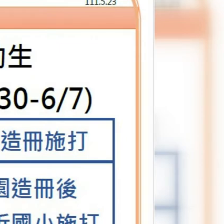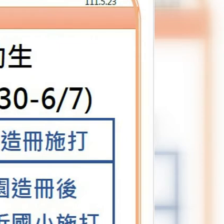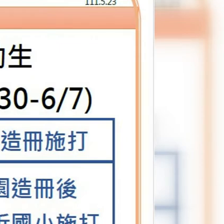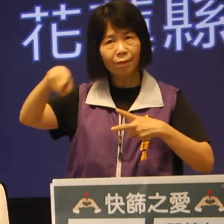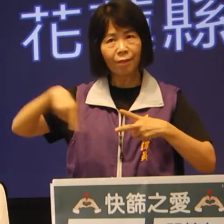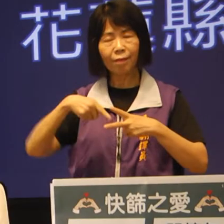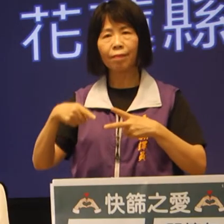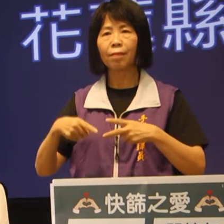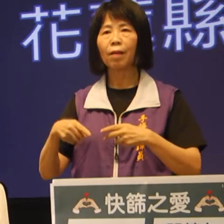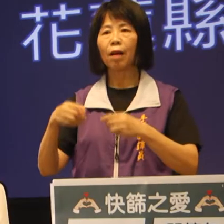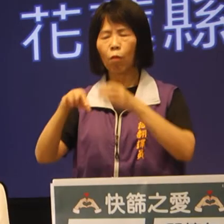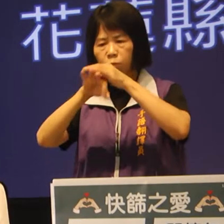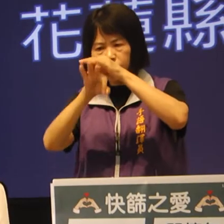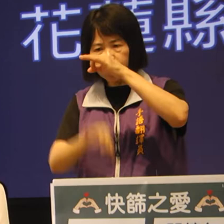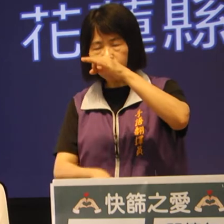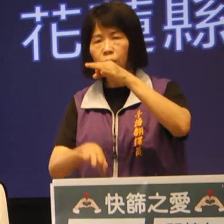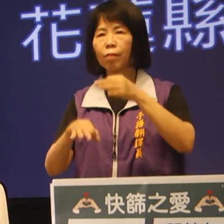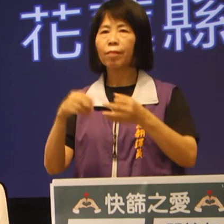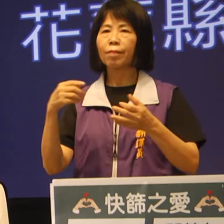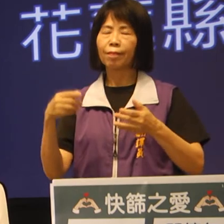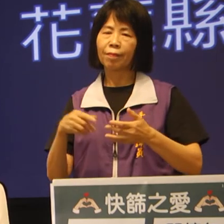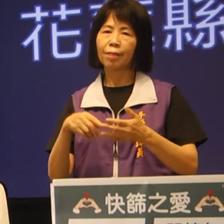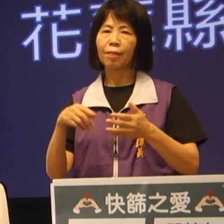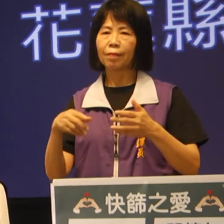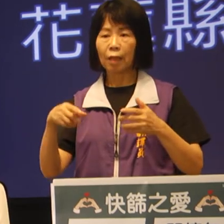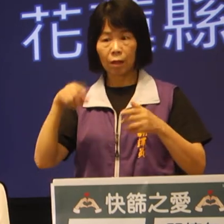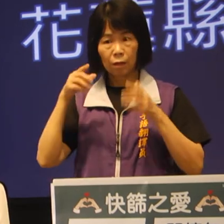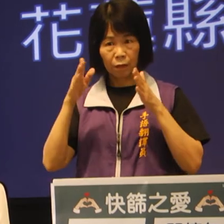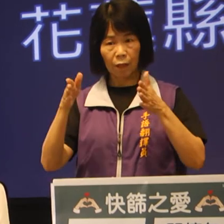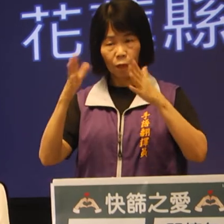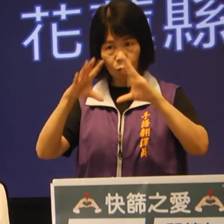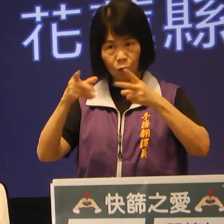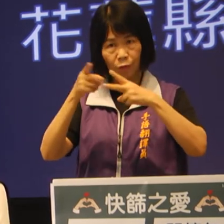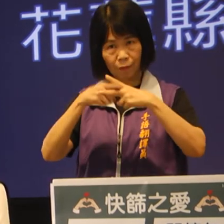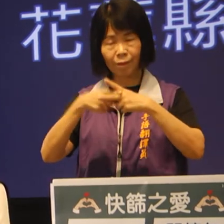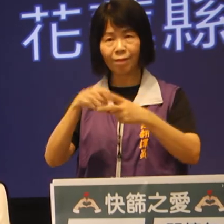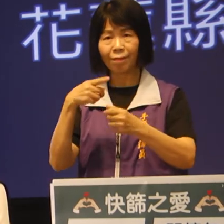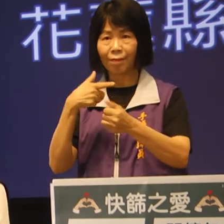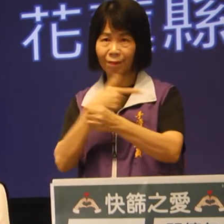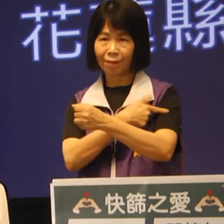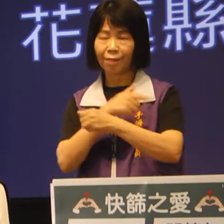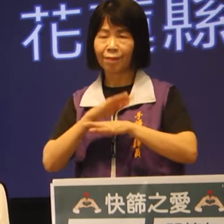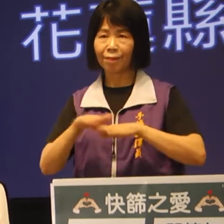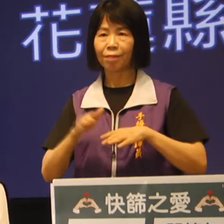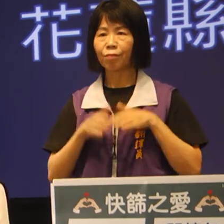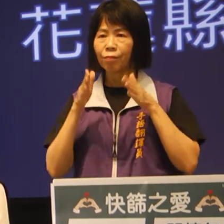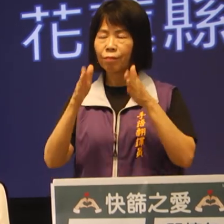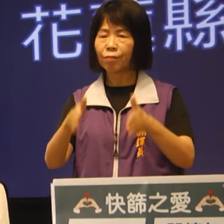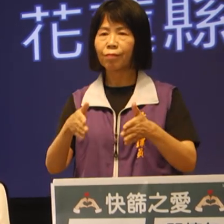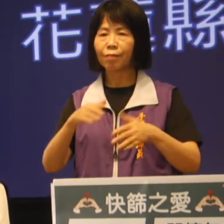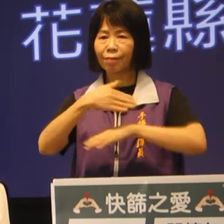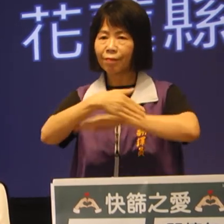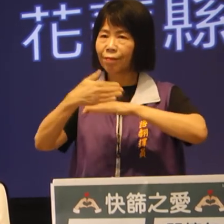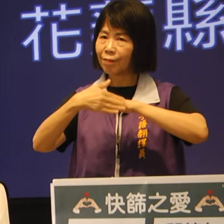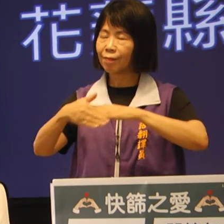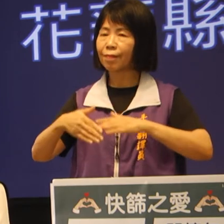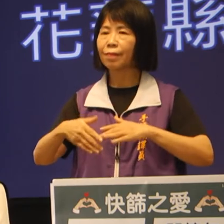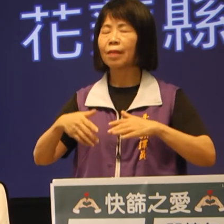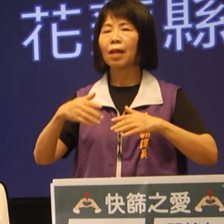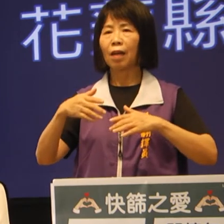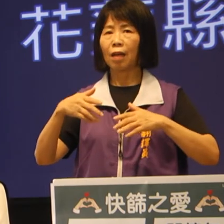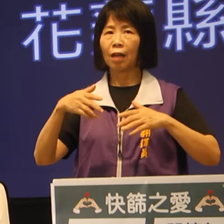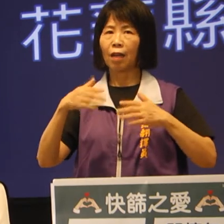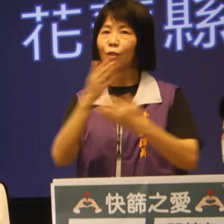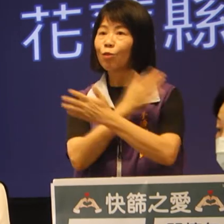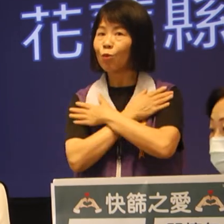进行照册，然后统一在国小端进行施打。那针对乡镇市立幼儿园还有市立